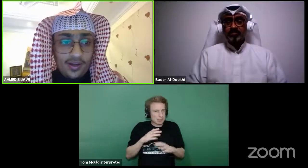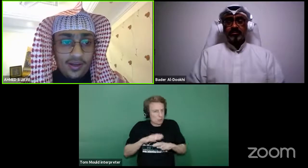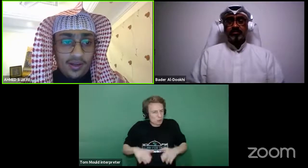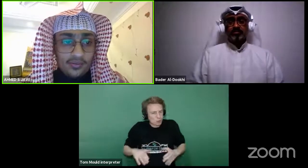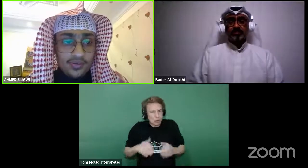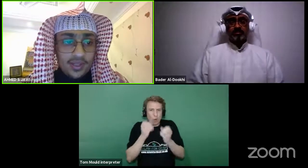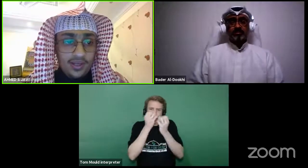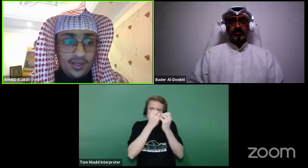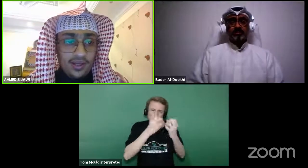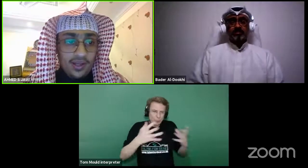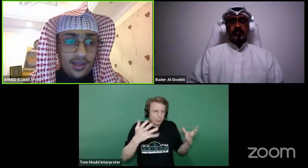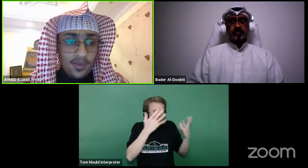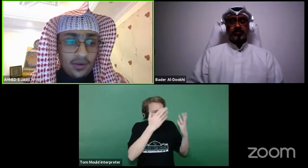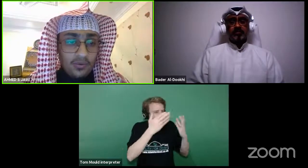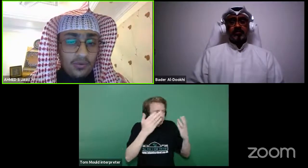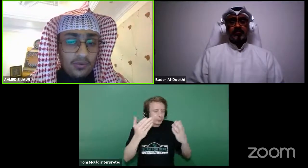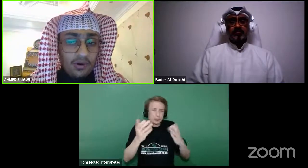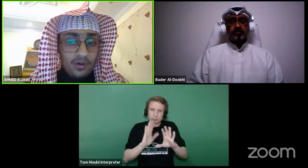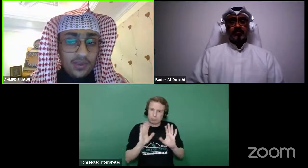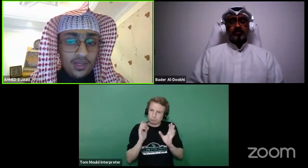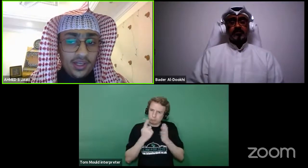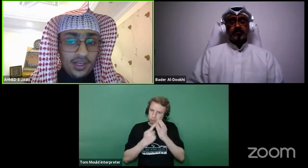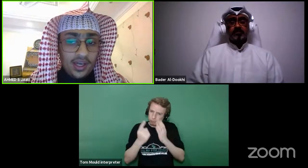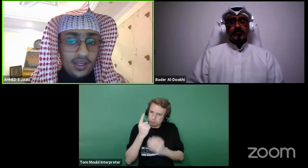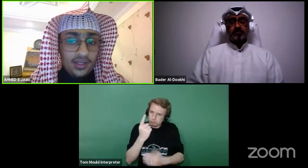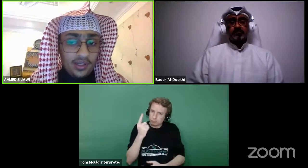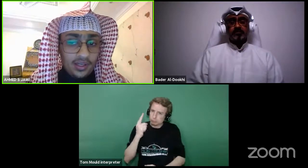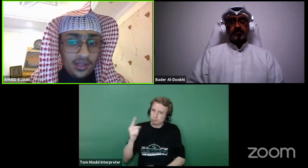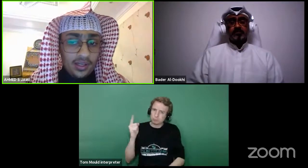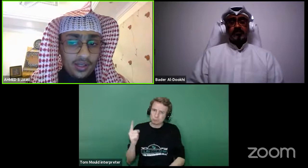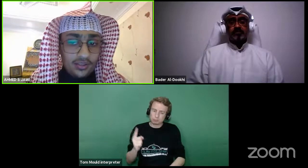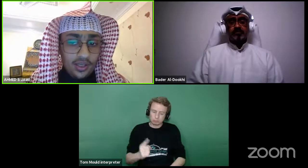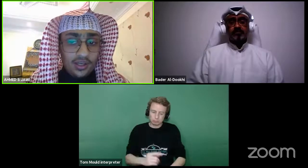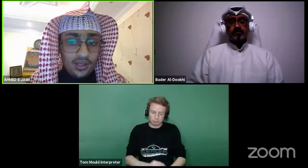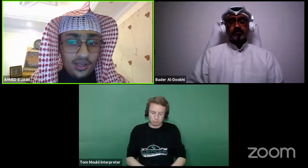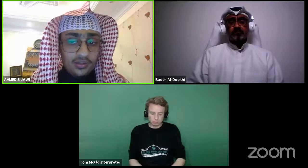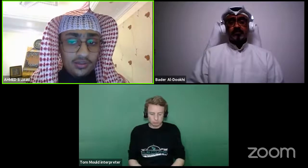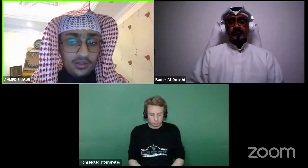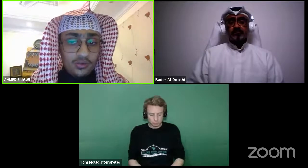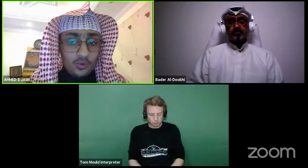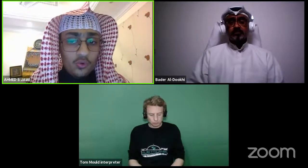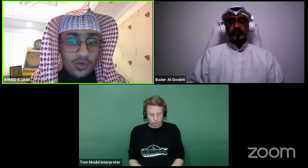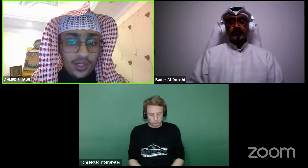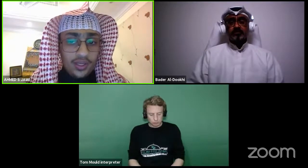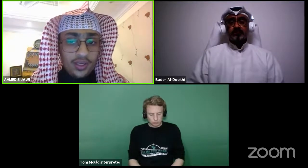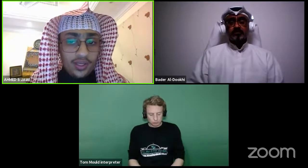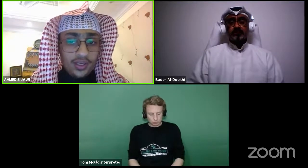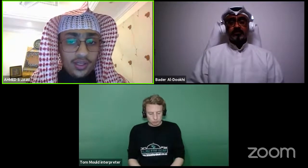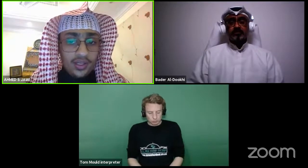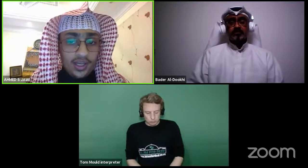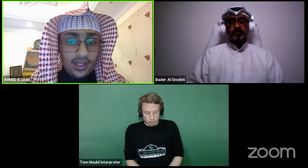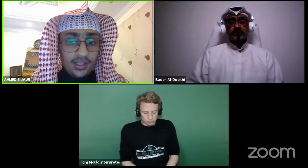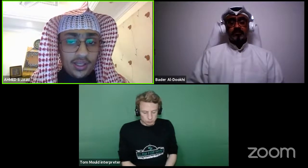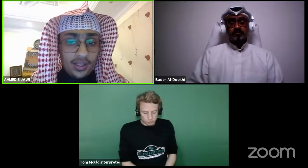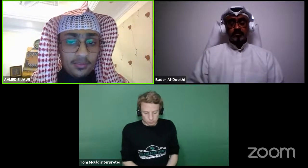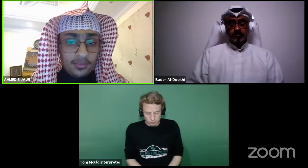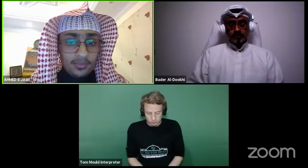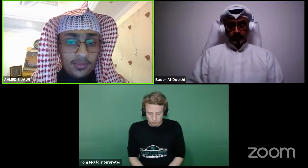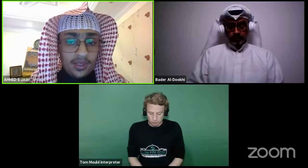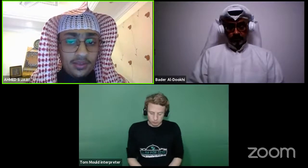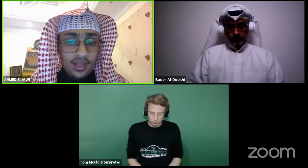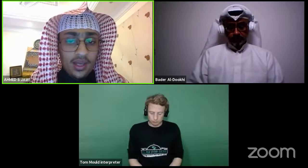وما أرسلنا من قبلك إلا رجالا نوحي